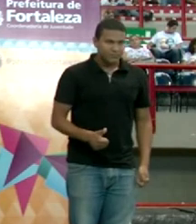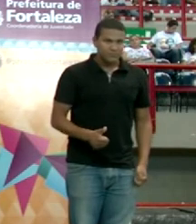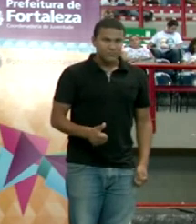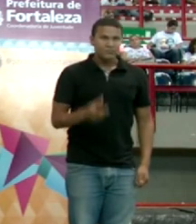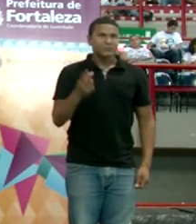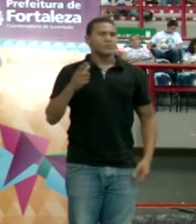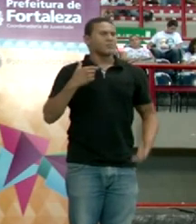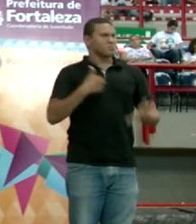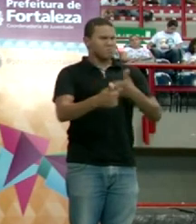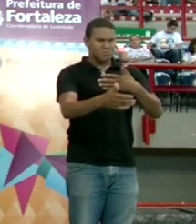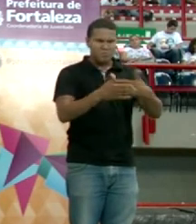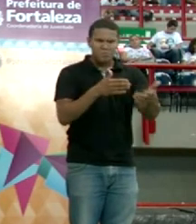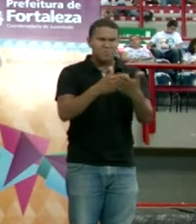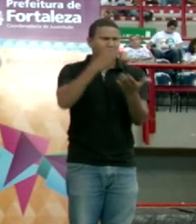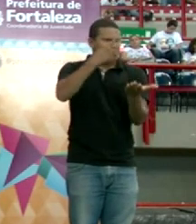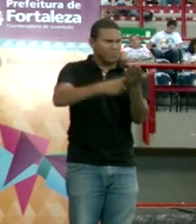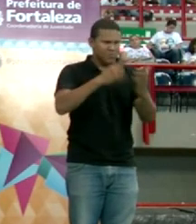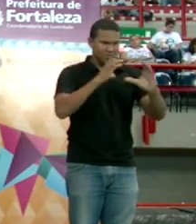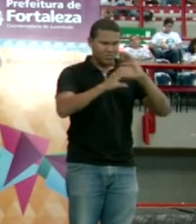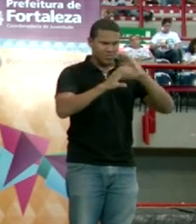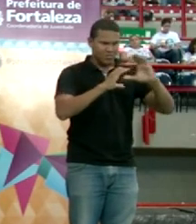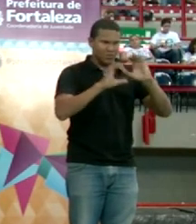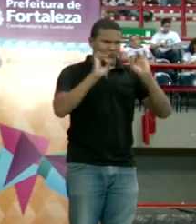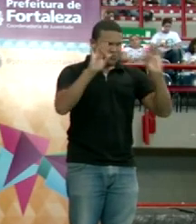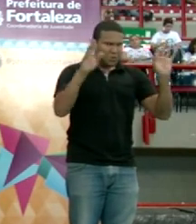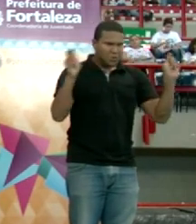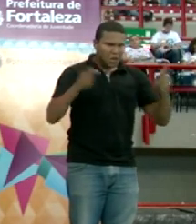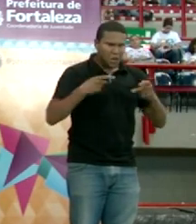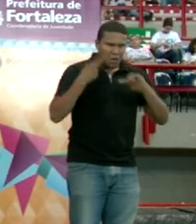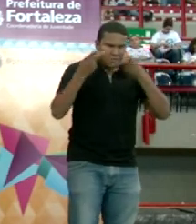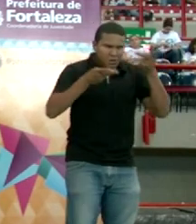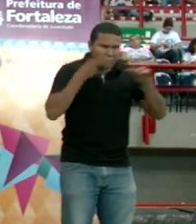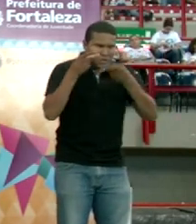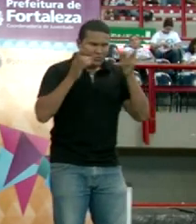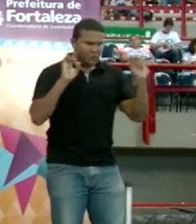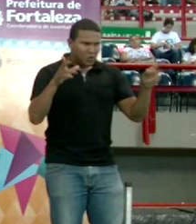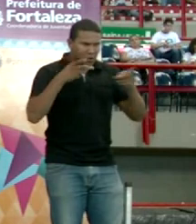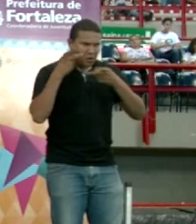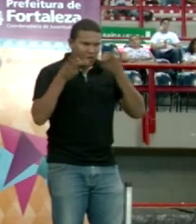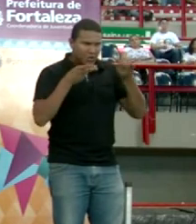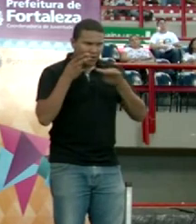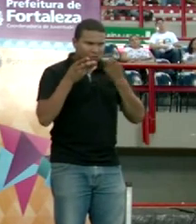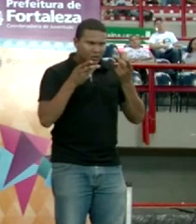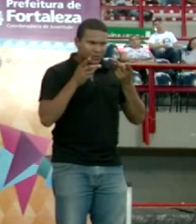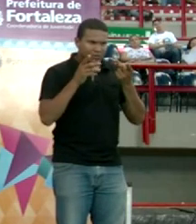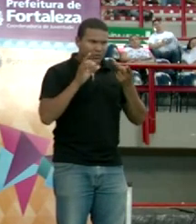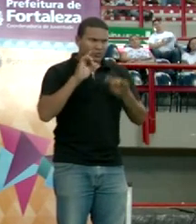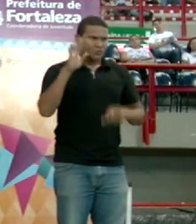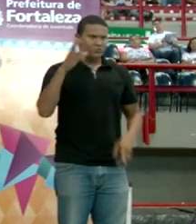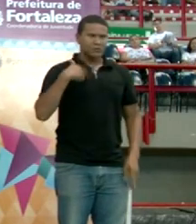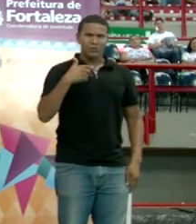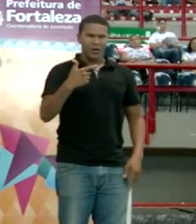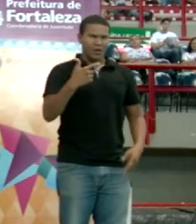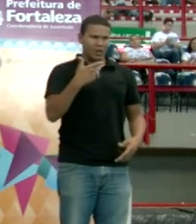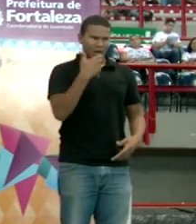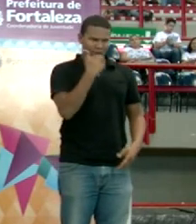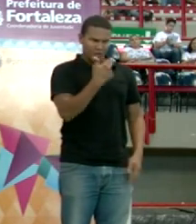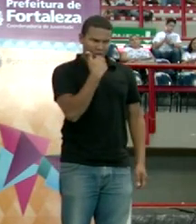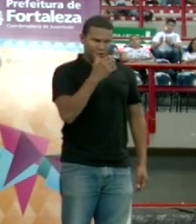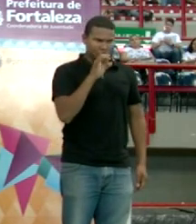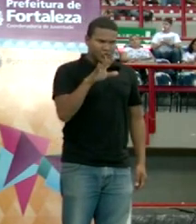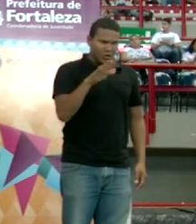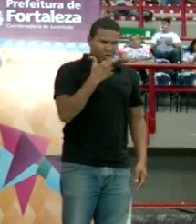Todo código comunicativo só pode ser verbal, só pode ser por meio de língua,